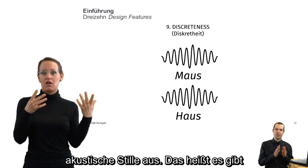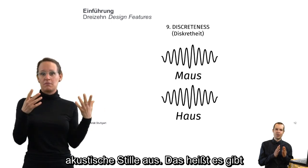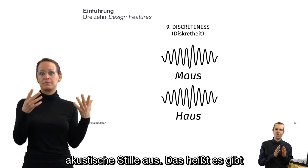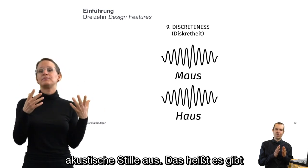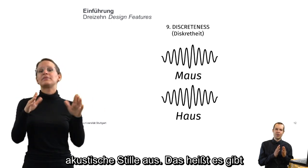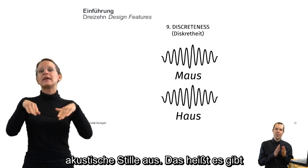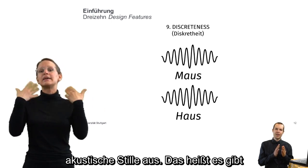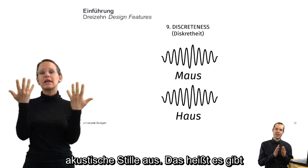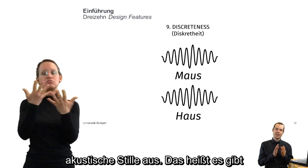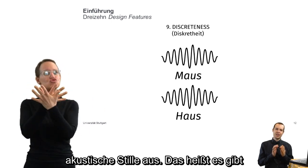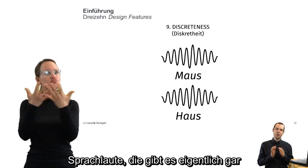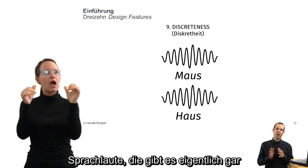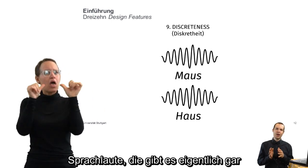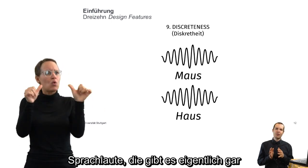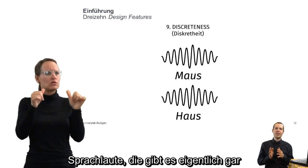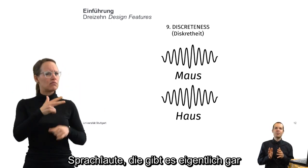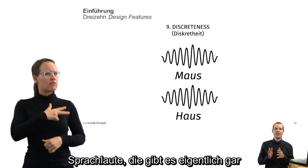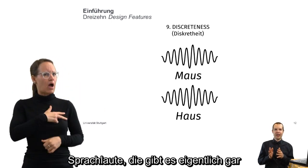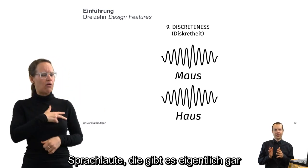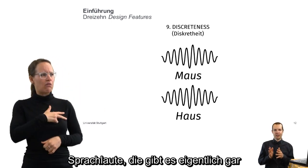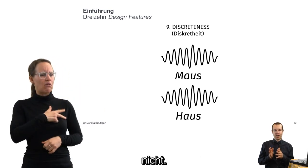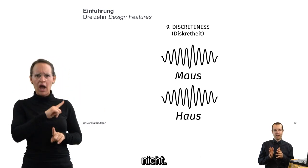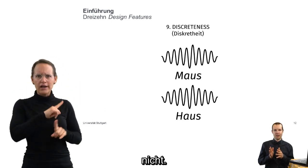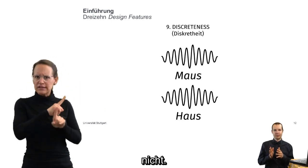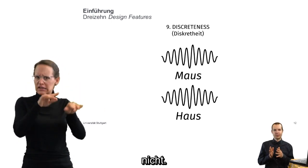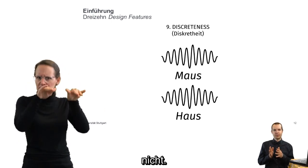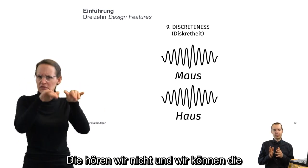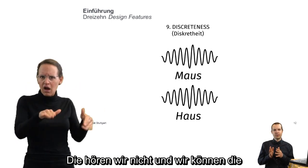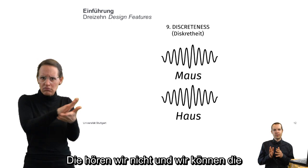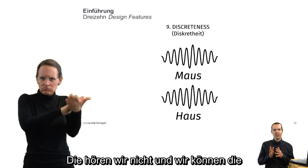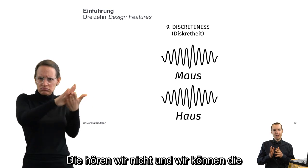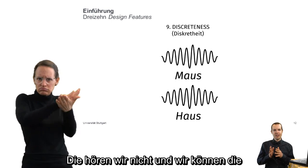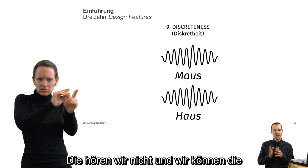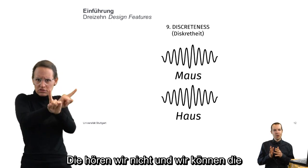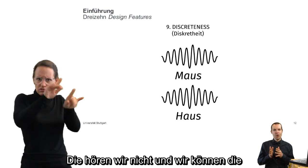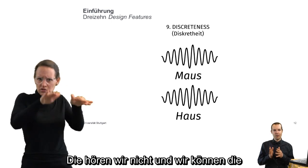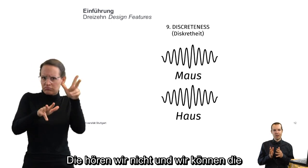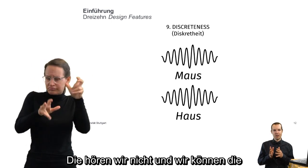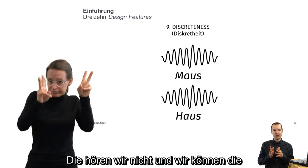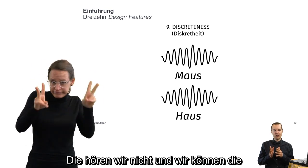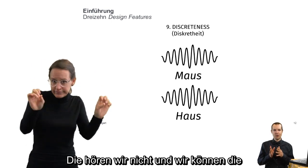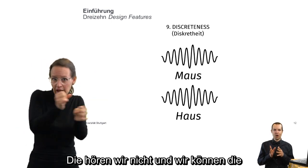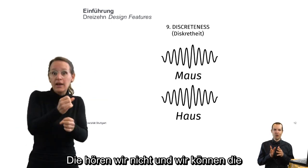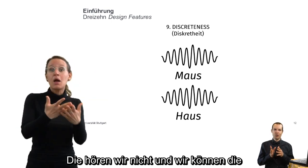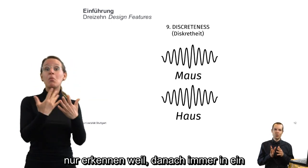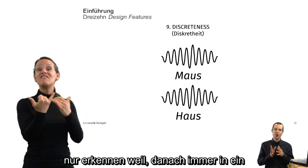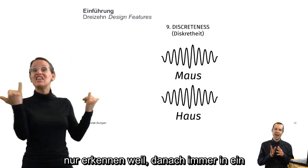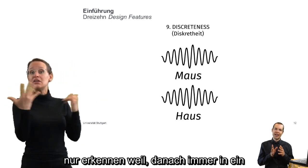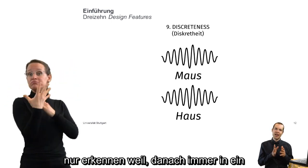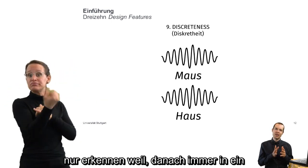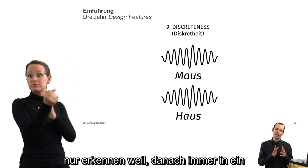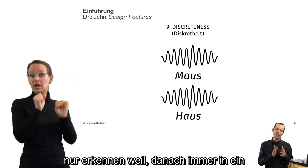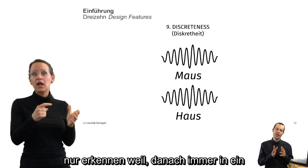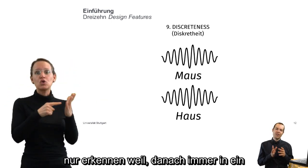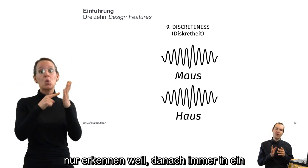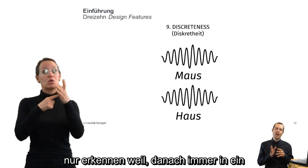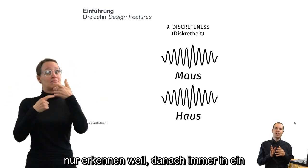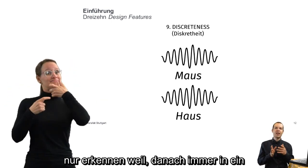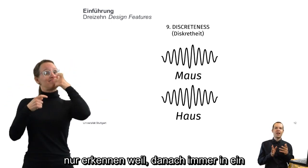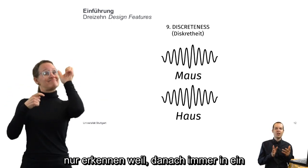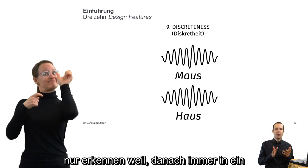Stille aus. Das heißt, es gibt Sprachlaute, die gibt es eigentlich gar nicht. Die hören wir nicht. Und wir können die nur erkennen,